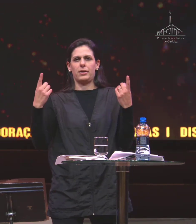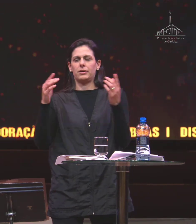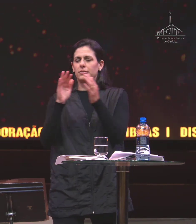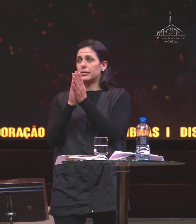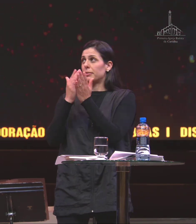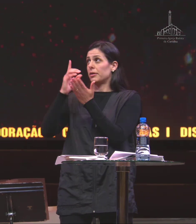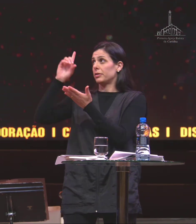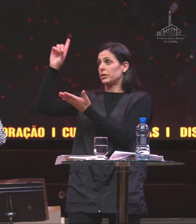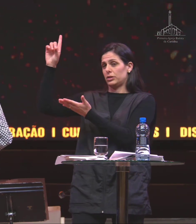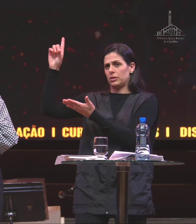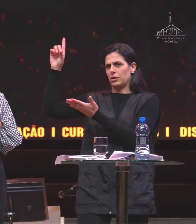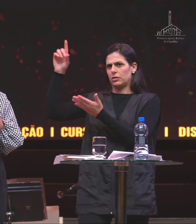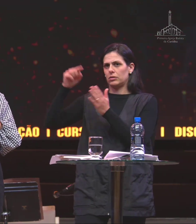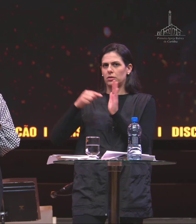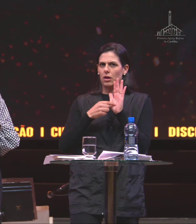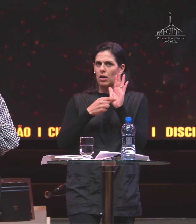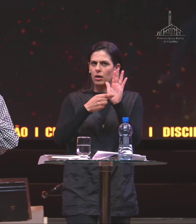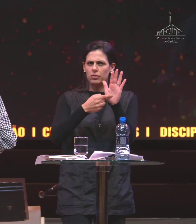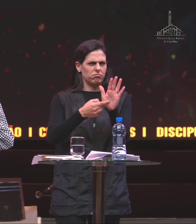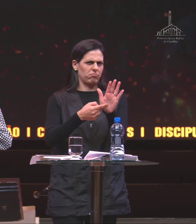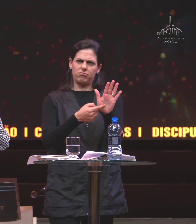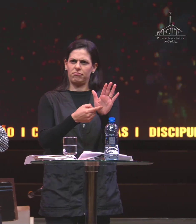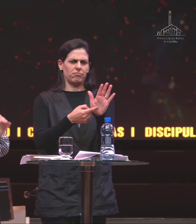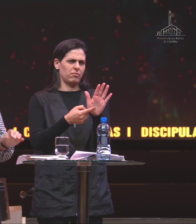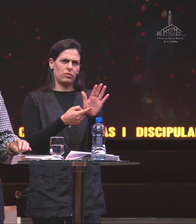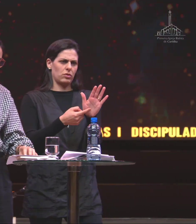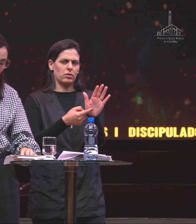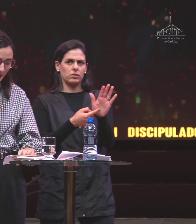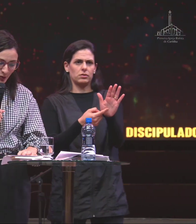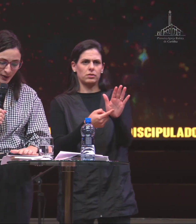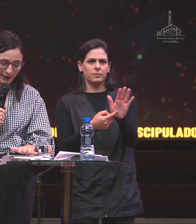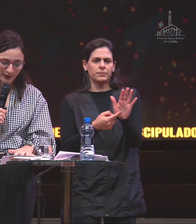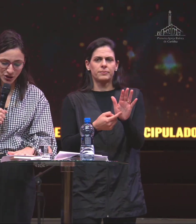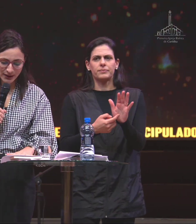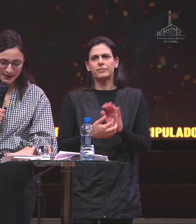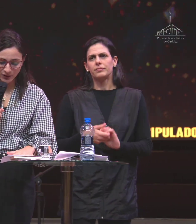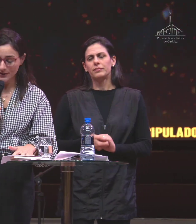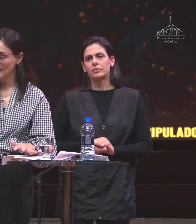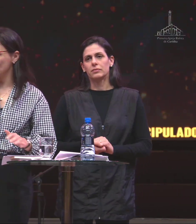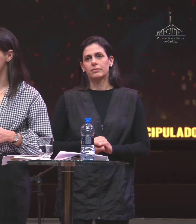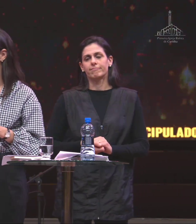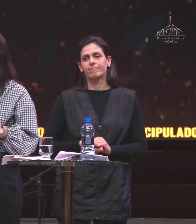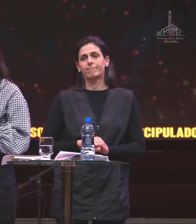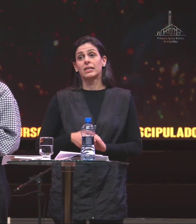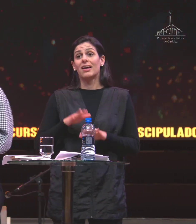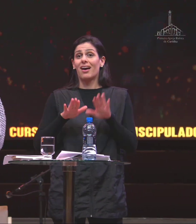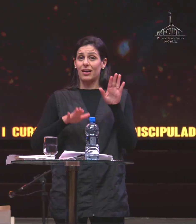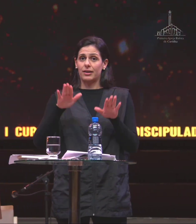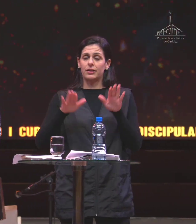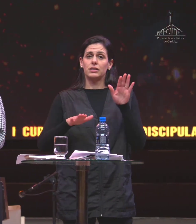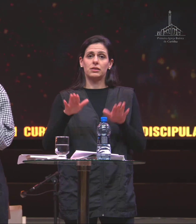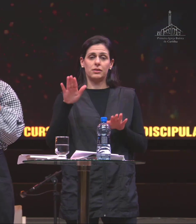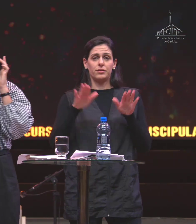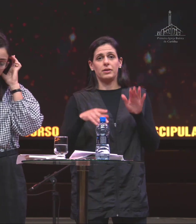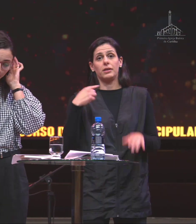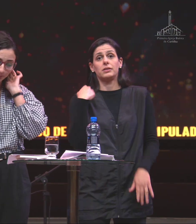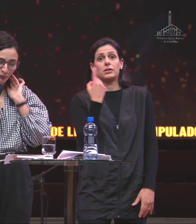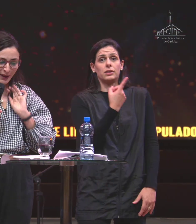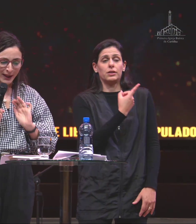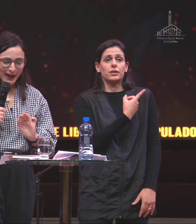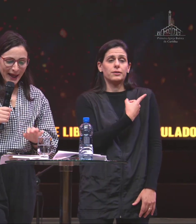vai. Mas se todo mundo aqui pudesse escrever um livro, daria uma história. Mas sabe o que a gente precisa